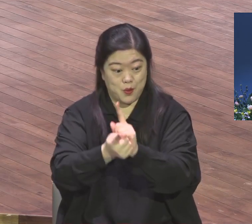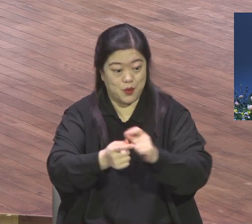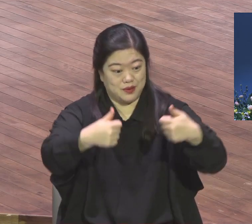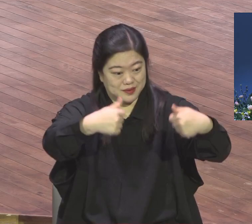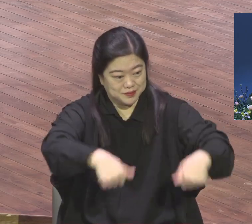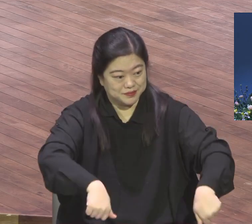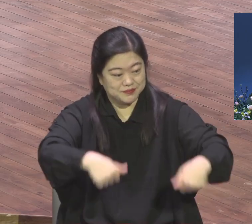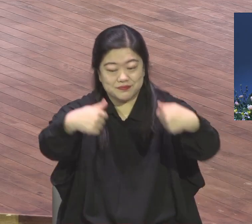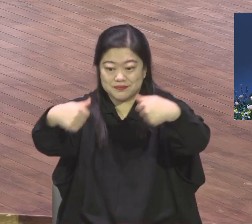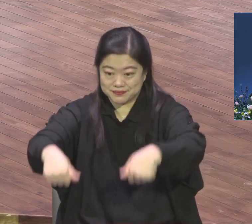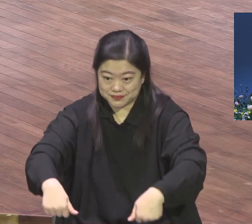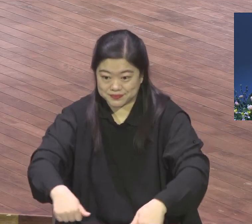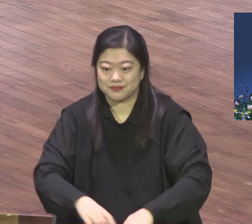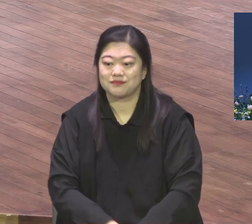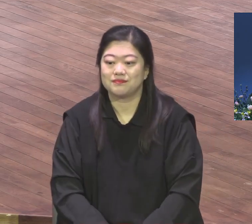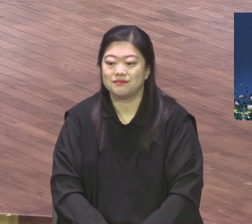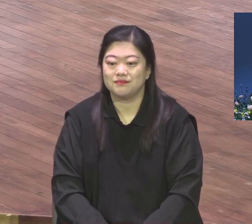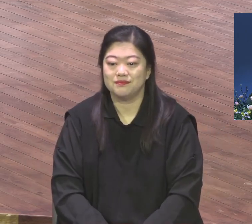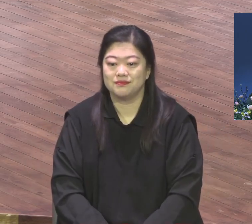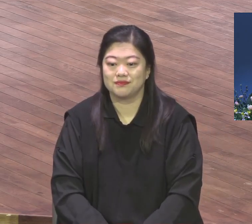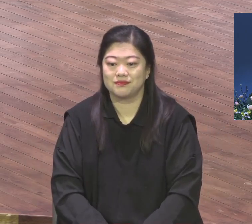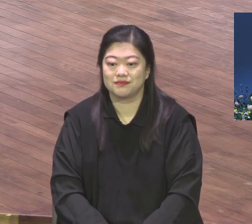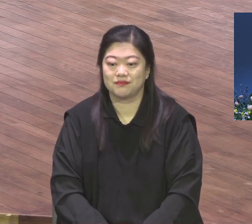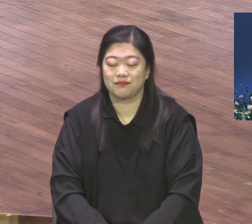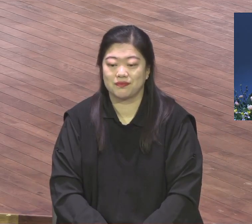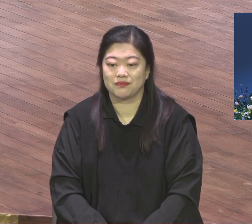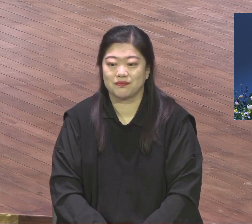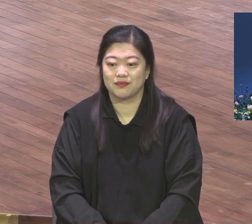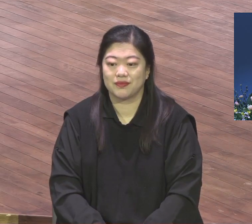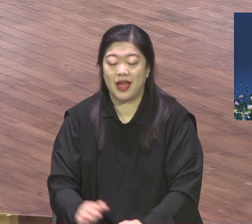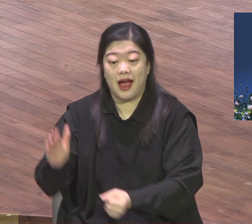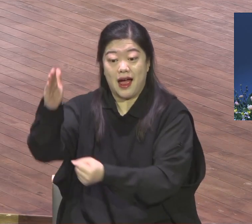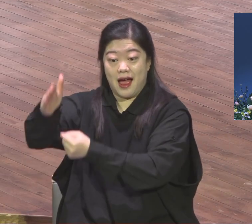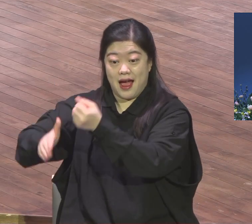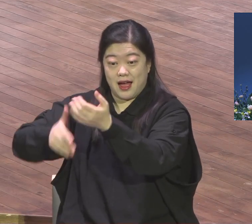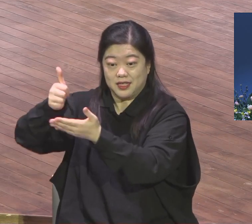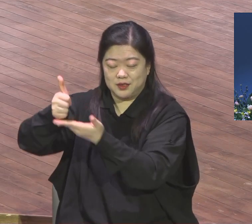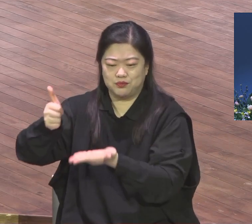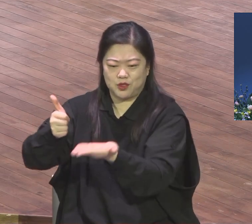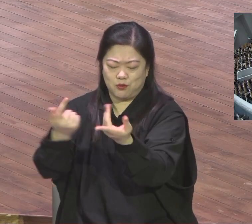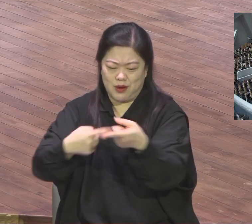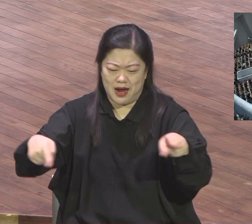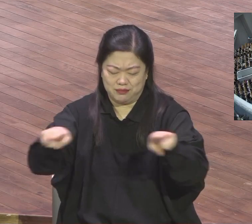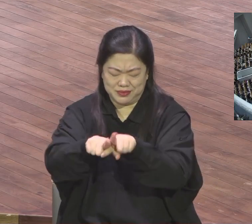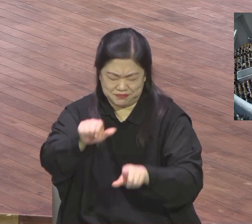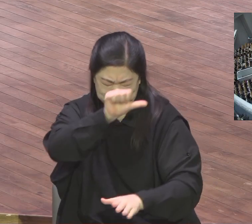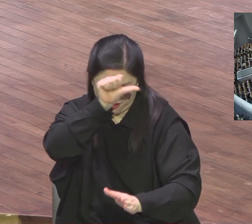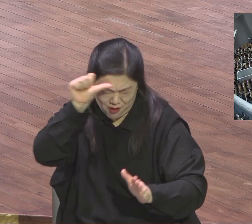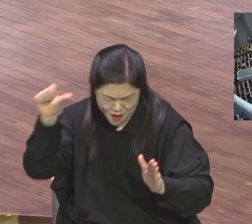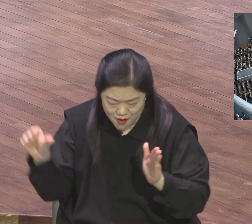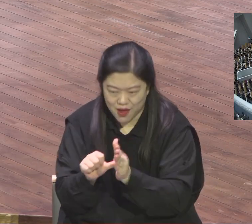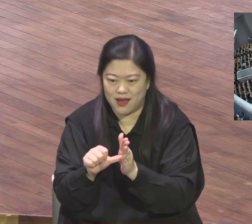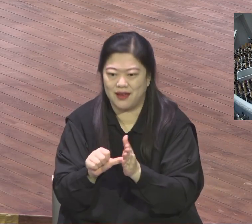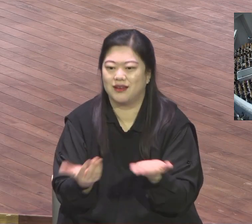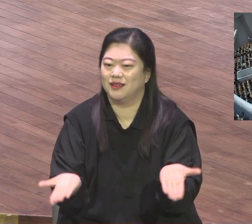선도 서로 인사합시다. 하나님은 당신과 영원히 함께 계십니다.